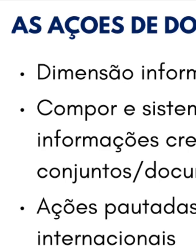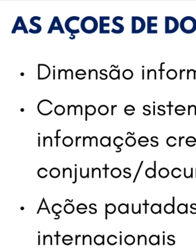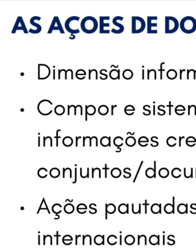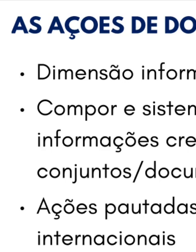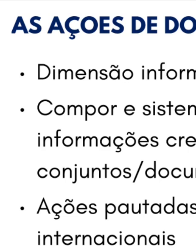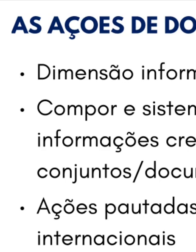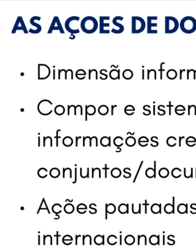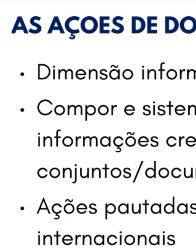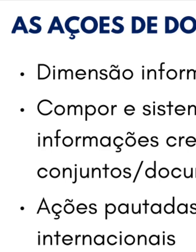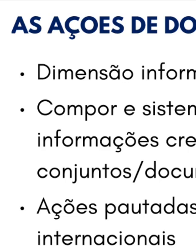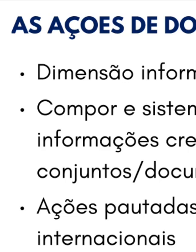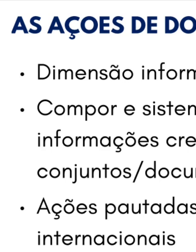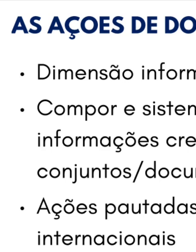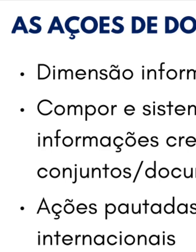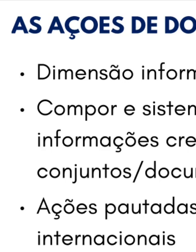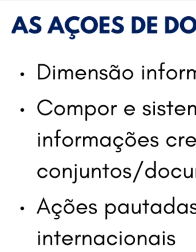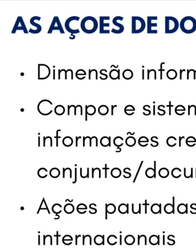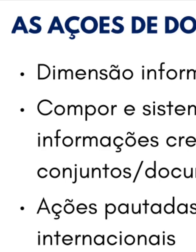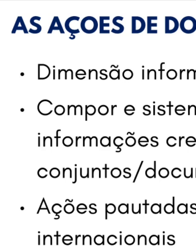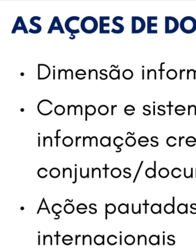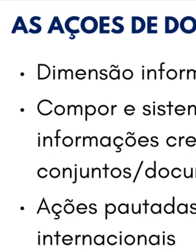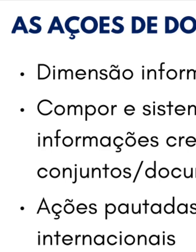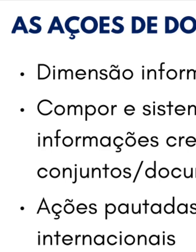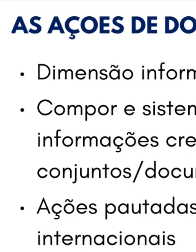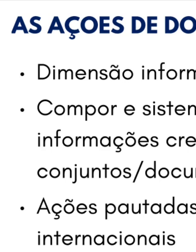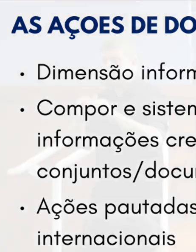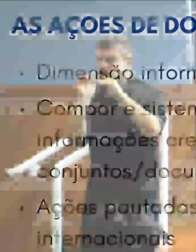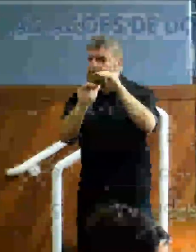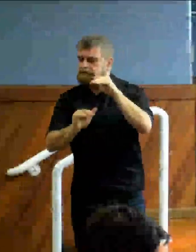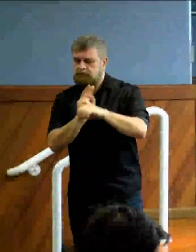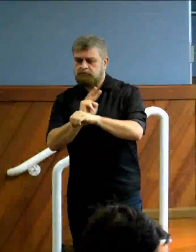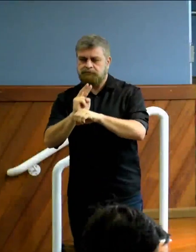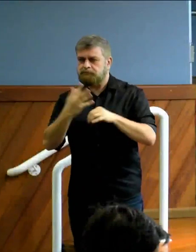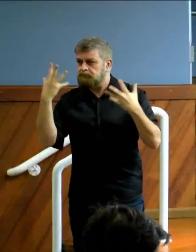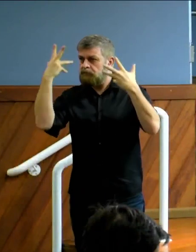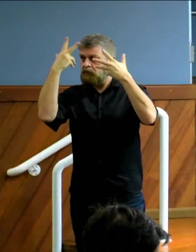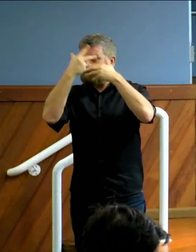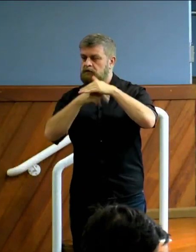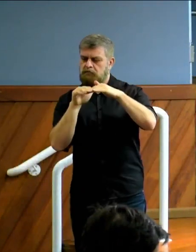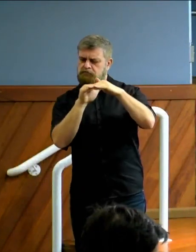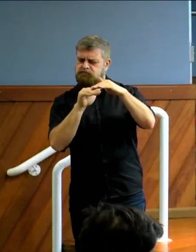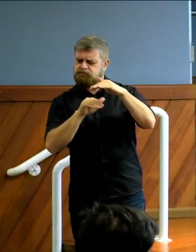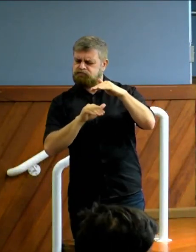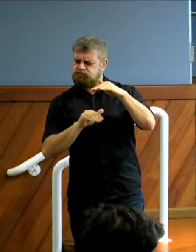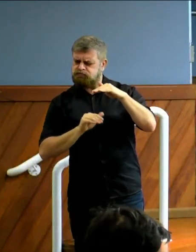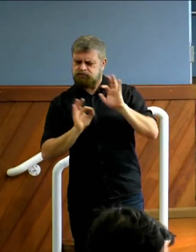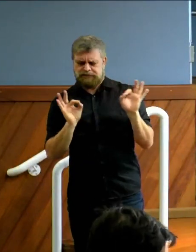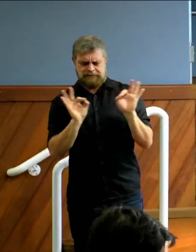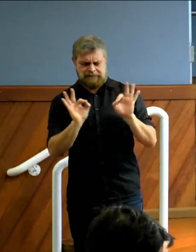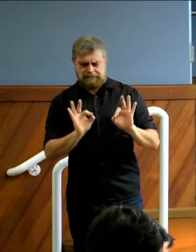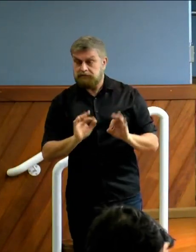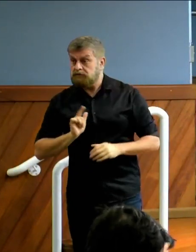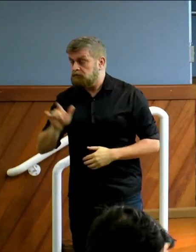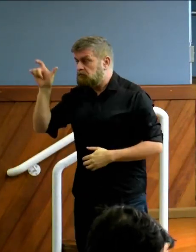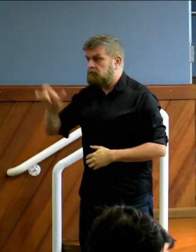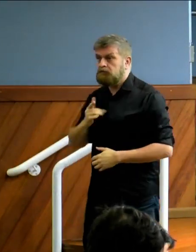numa instituição, você não tem nada. Porque não adianta ter um acervo perfeitamente preservado, lindamente guardado, com todas as condições maravilhosas, se